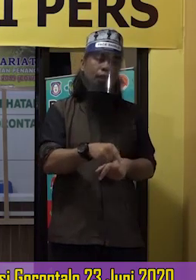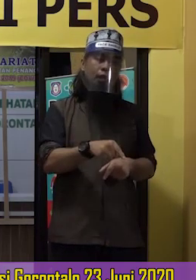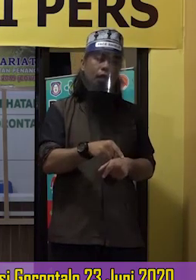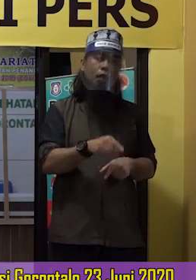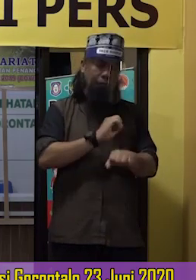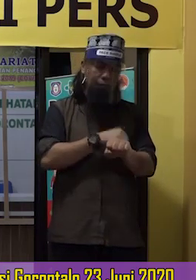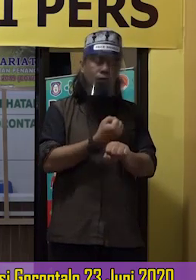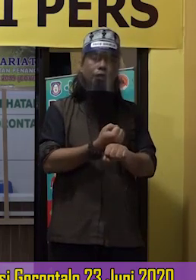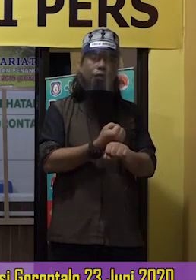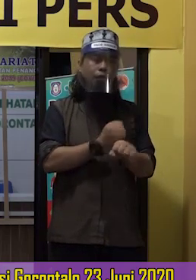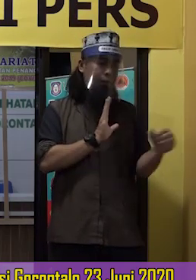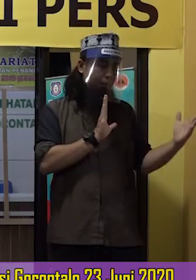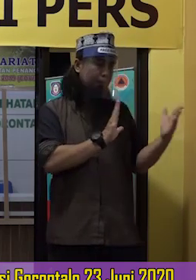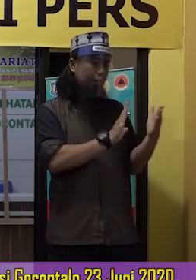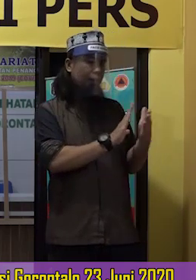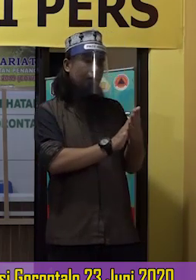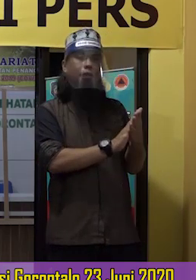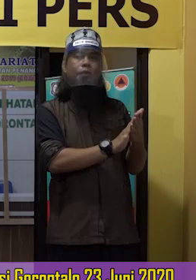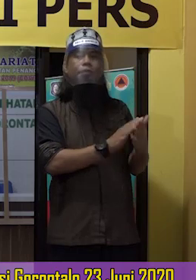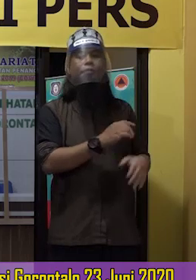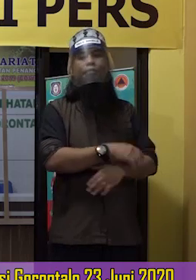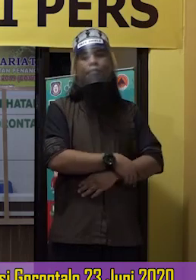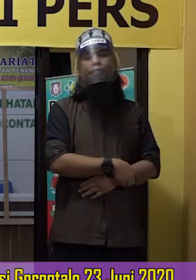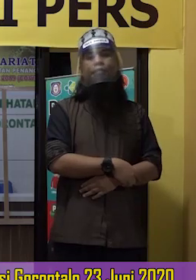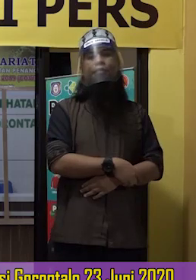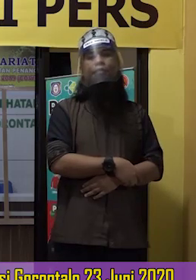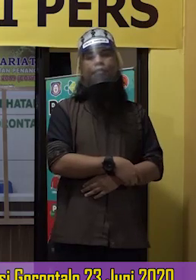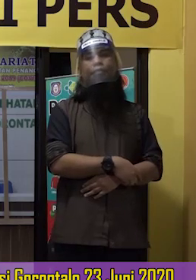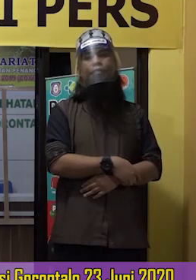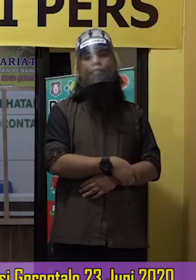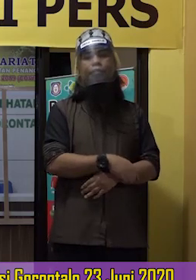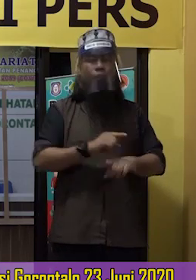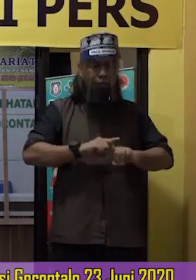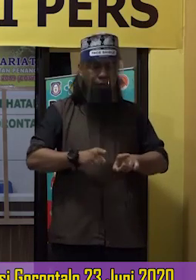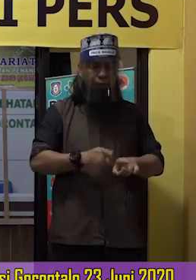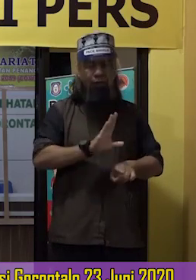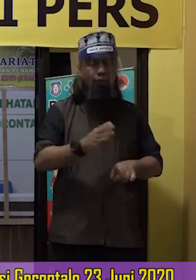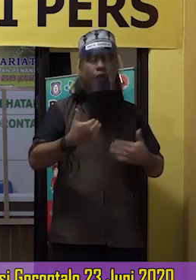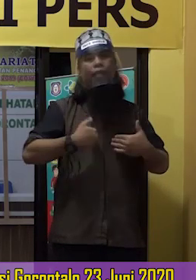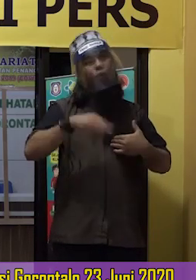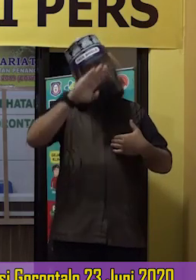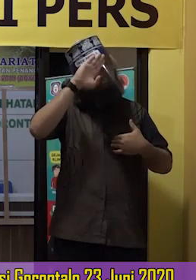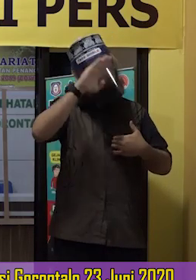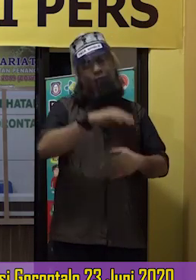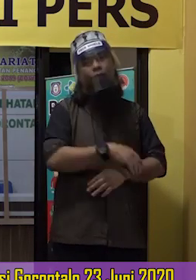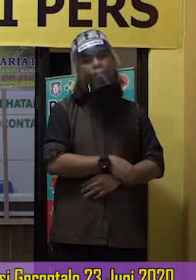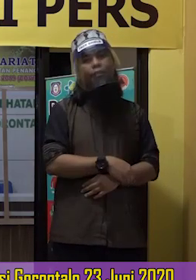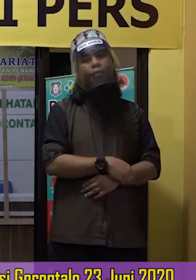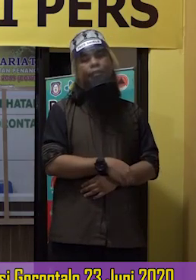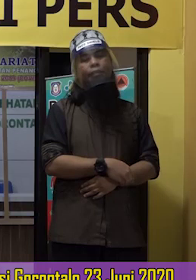dengan kasus konfirmasi namun tidak bergejala, ataupun dia bergejala